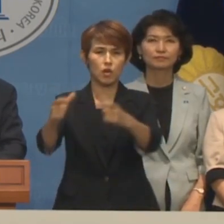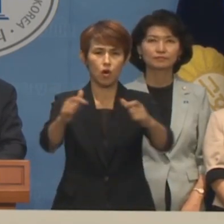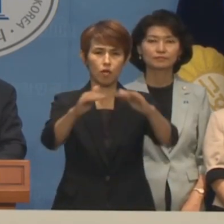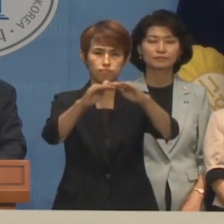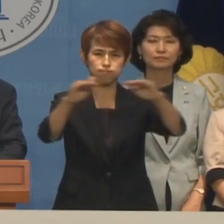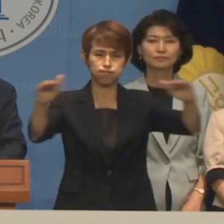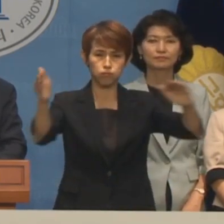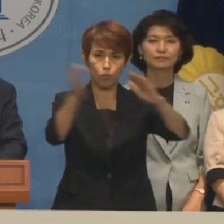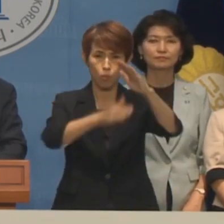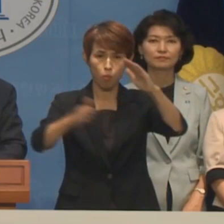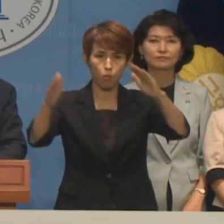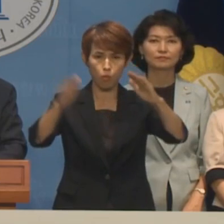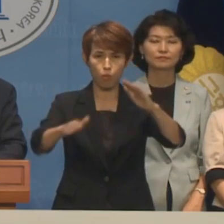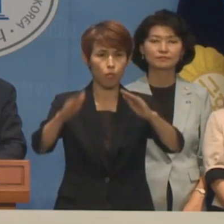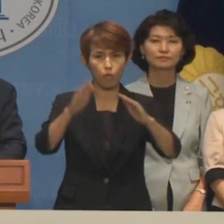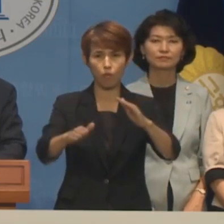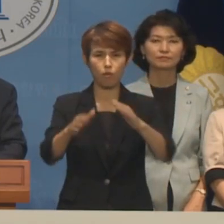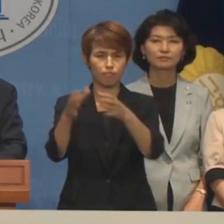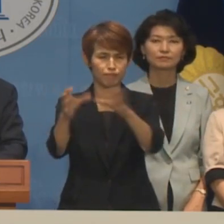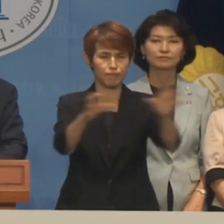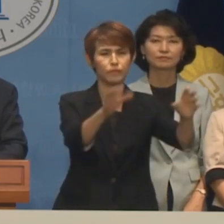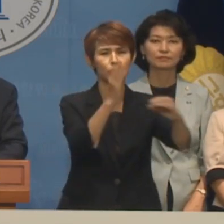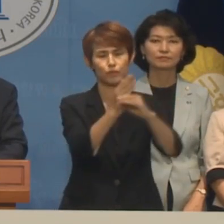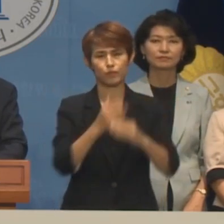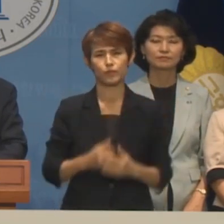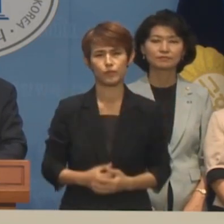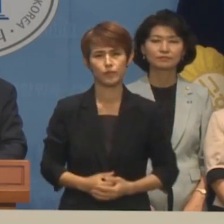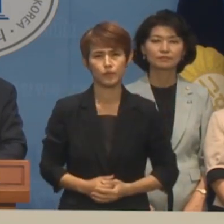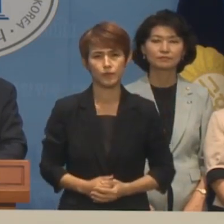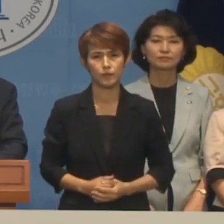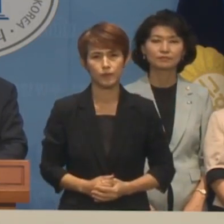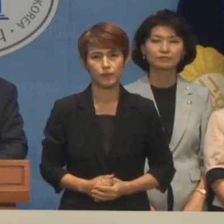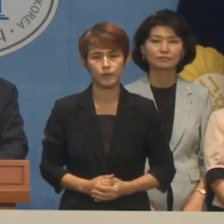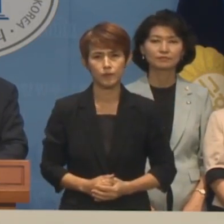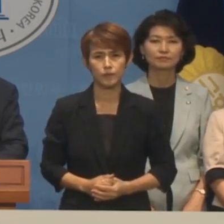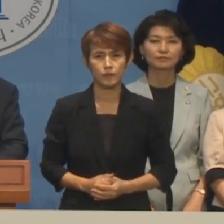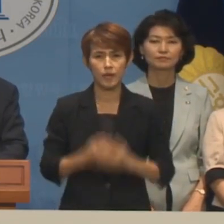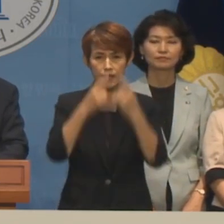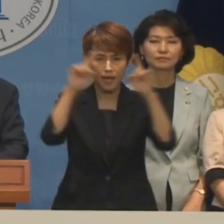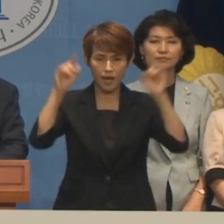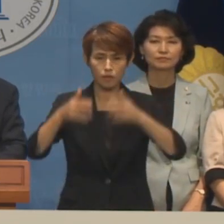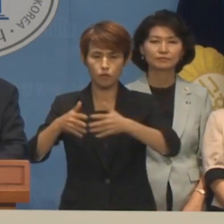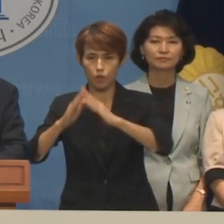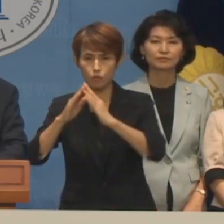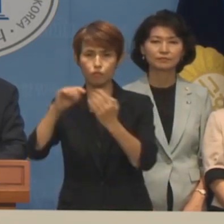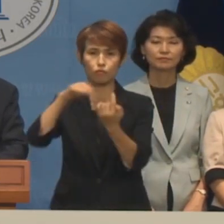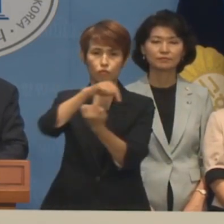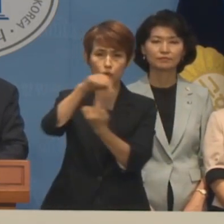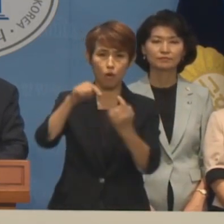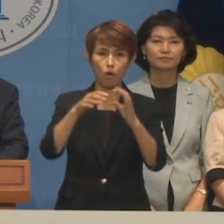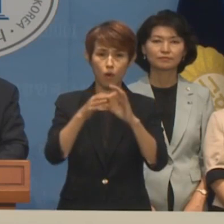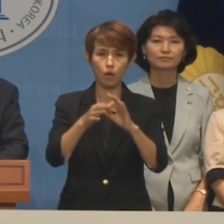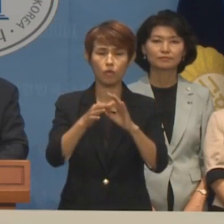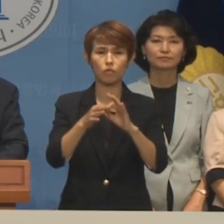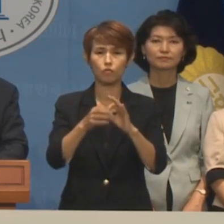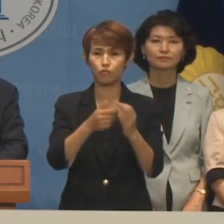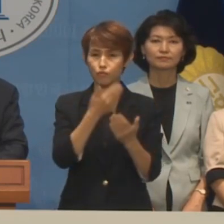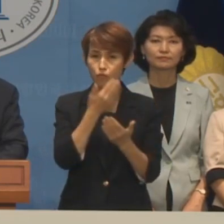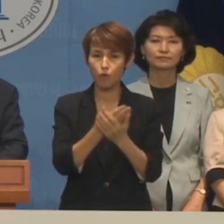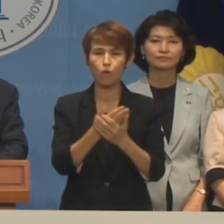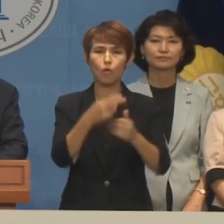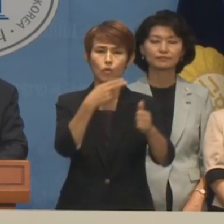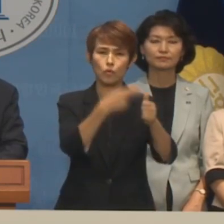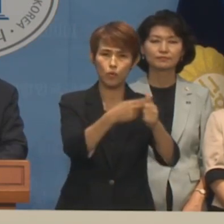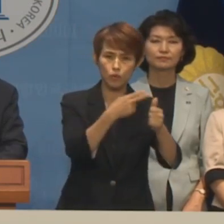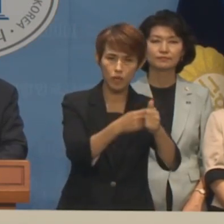공공성의 파괴를 가속시키고 있습니다. 특히 대학 설립과 운영의 4대 요건인